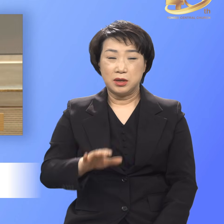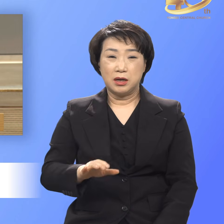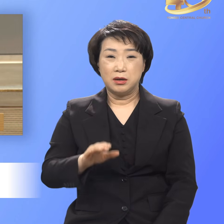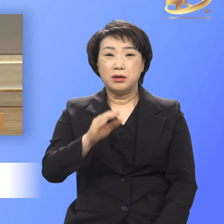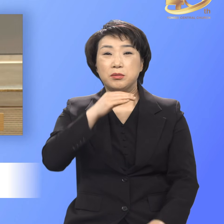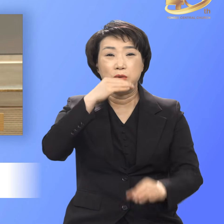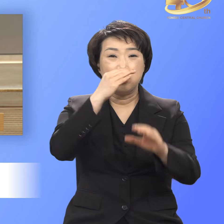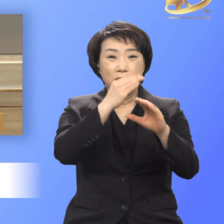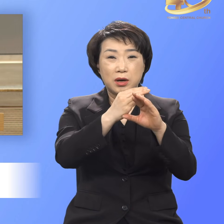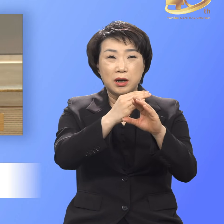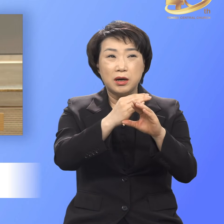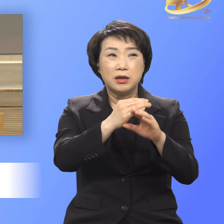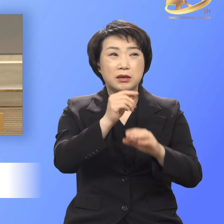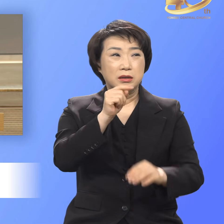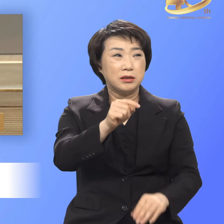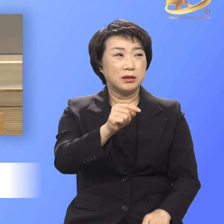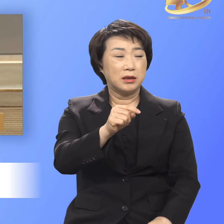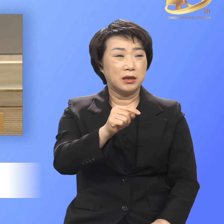공산당들이